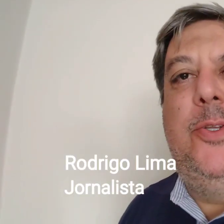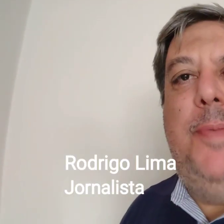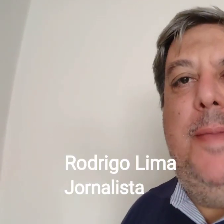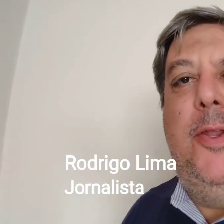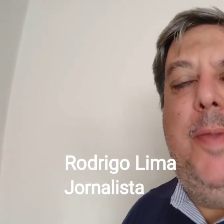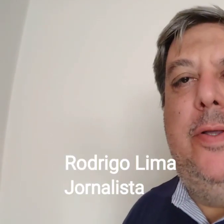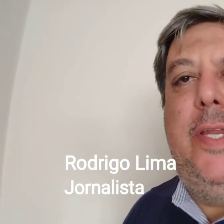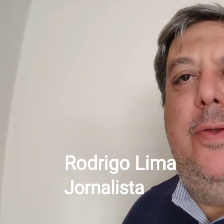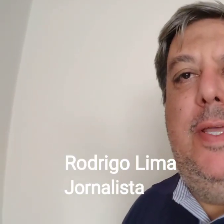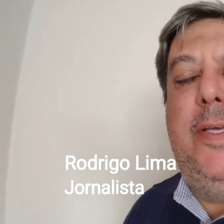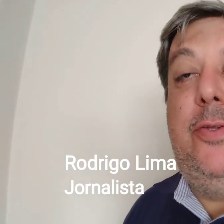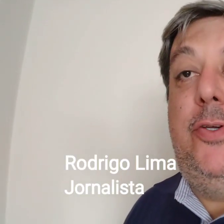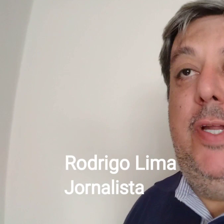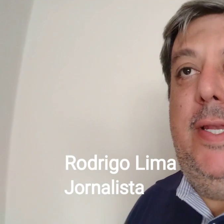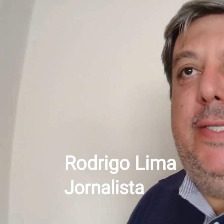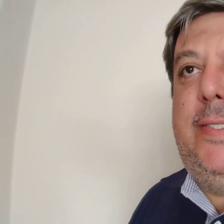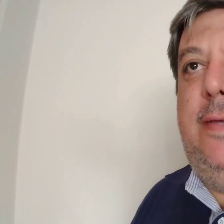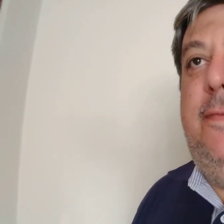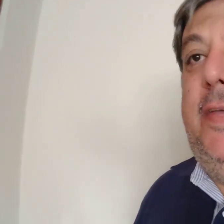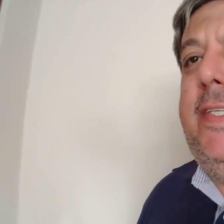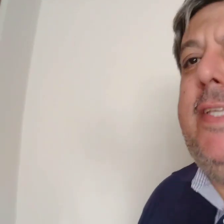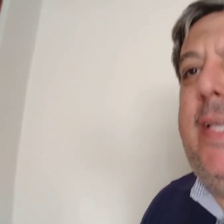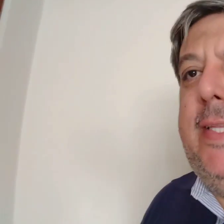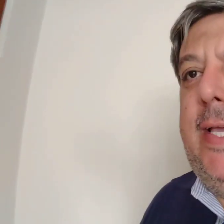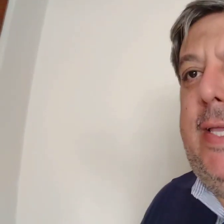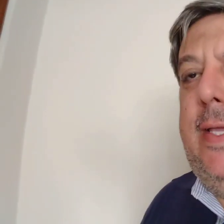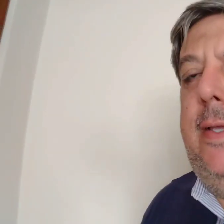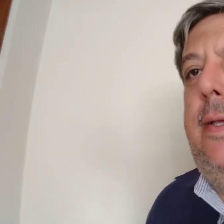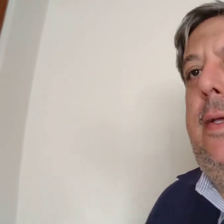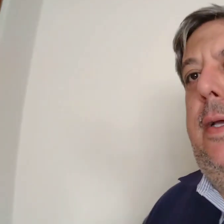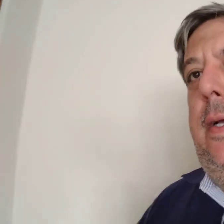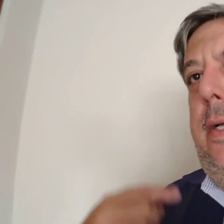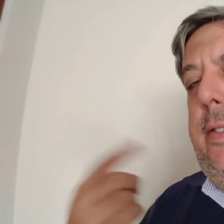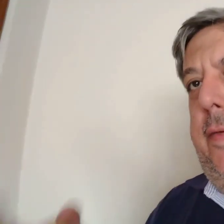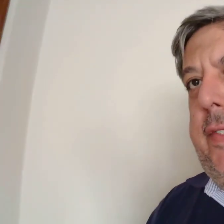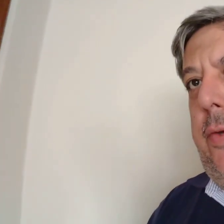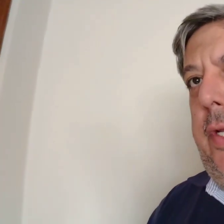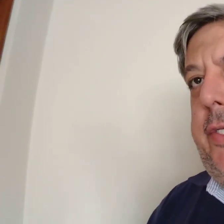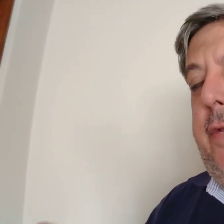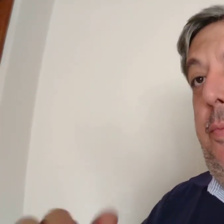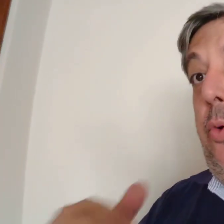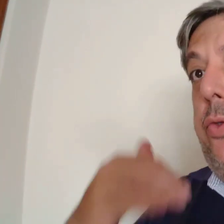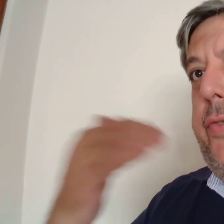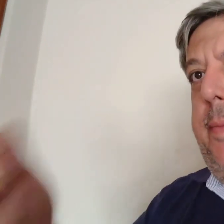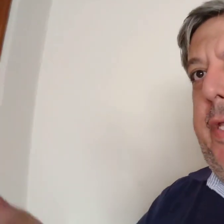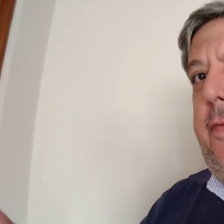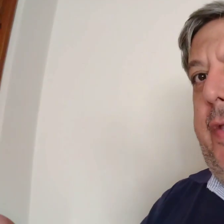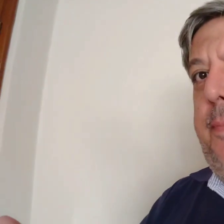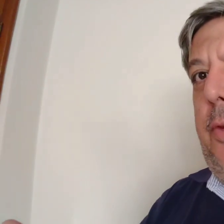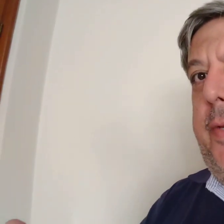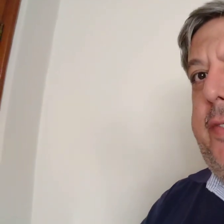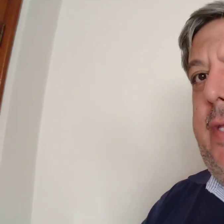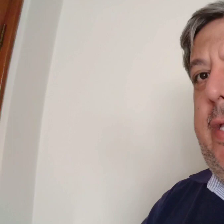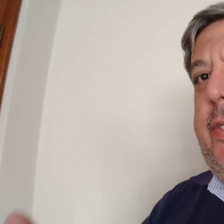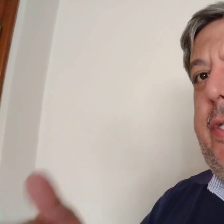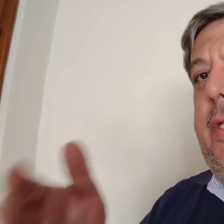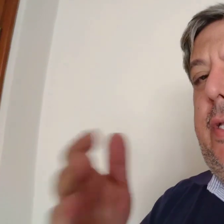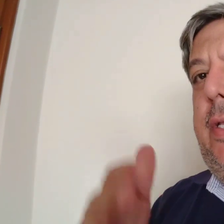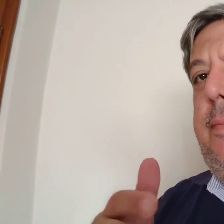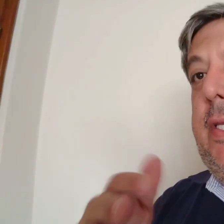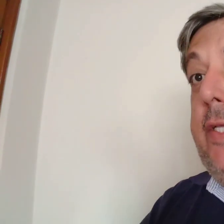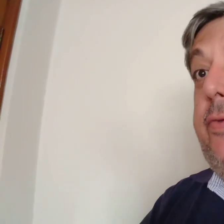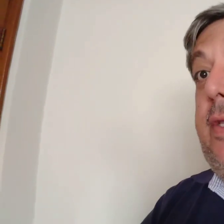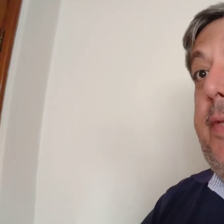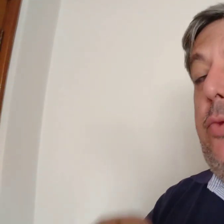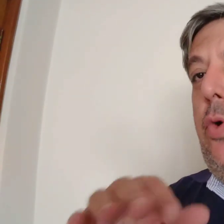E aí, pessoal, tudo bem? Meu nome é Rodrigo Lima, sou jornalista. Veja em seguida aí a entrevista coletiva, o pronunciamento feito pelo